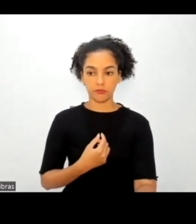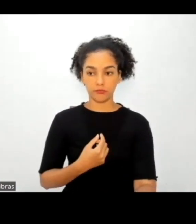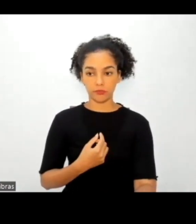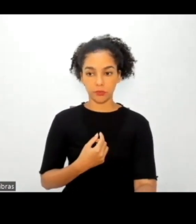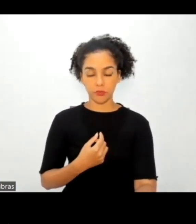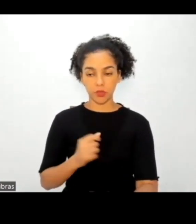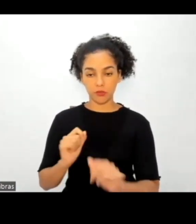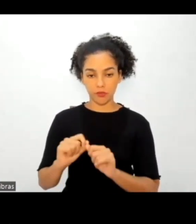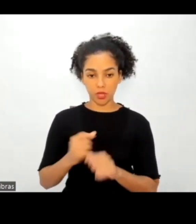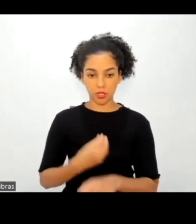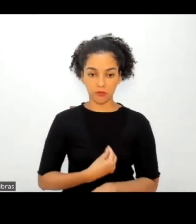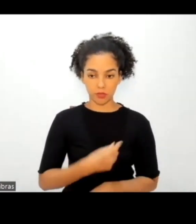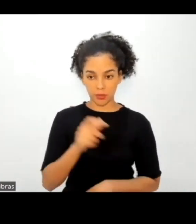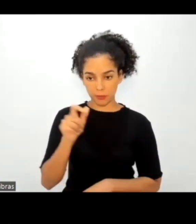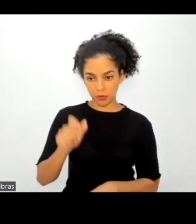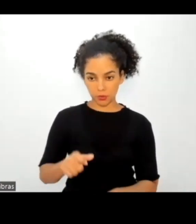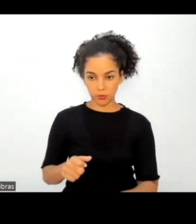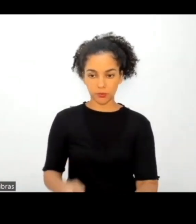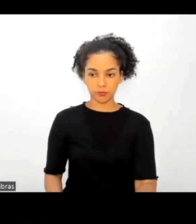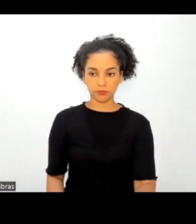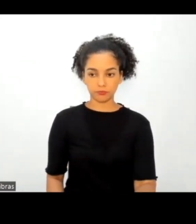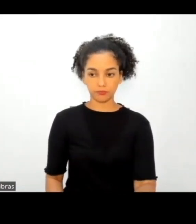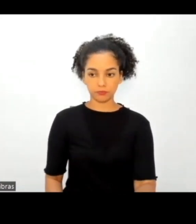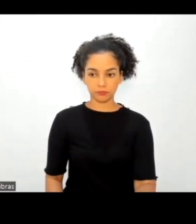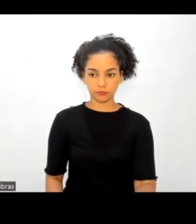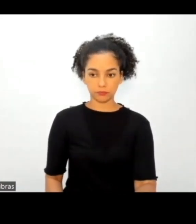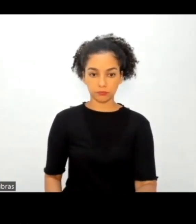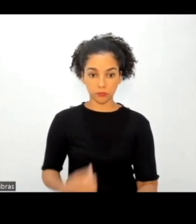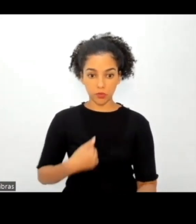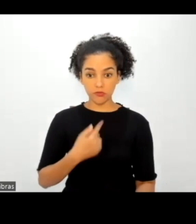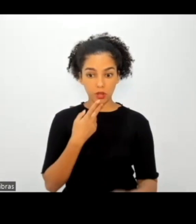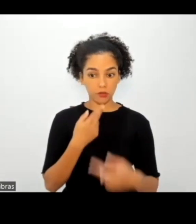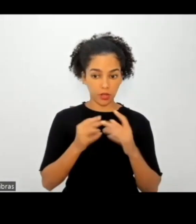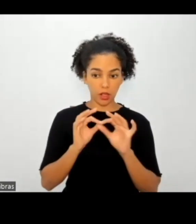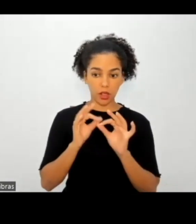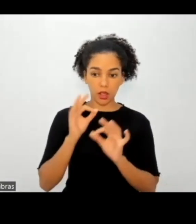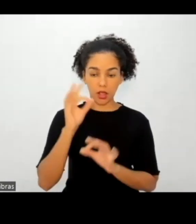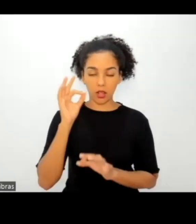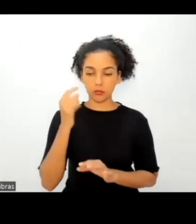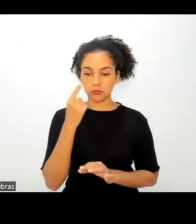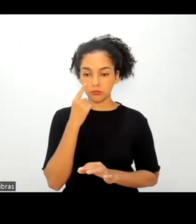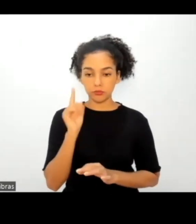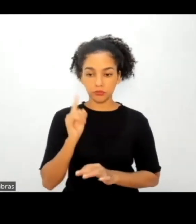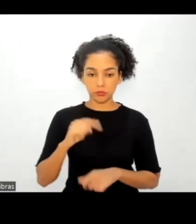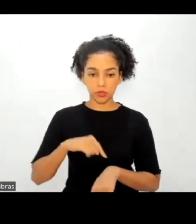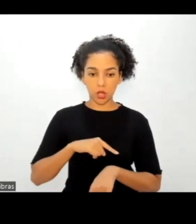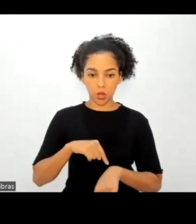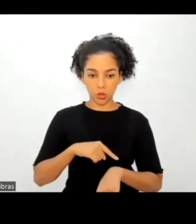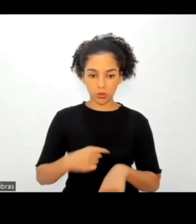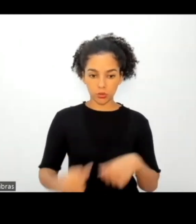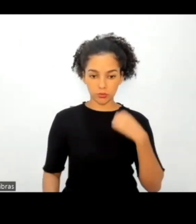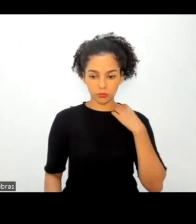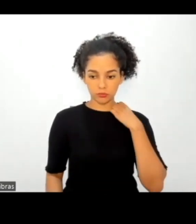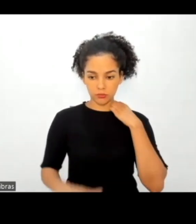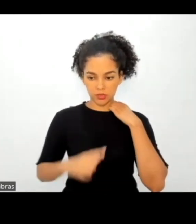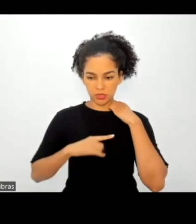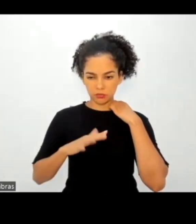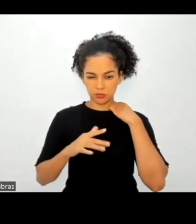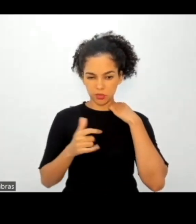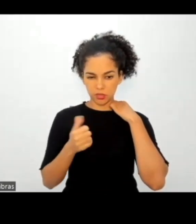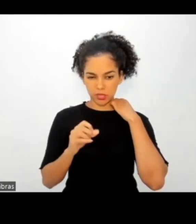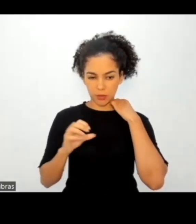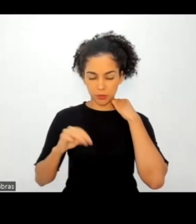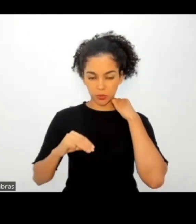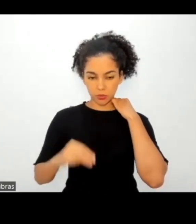né? E, bom, eu tô falando, viu, Thaís, eu tô nem olhando o relógio, mas, enfim, acho que deve ter ainda mais uns 10, 15 minutos aí,